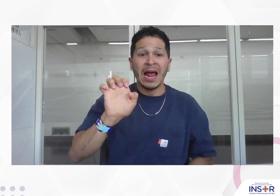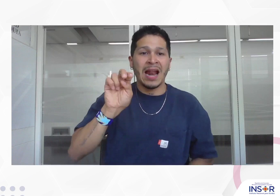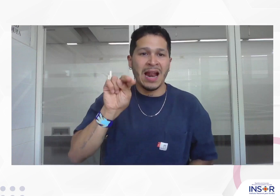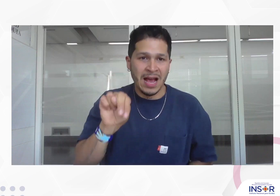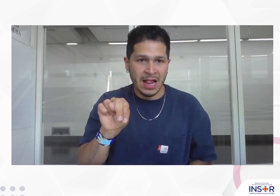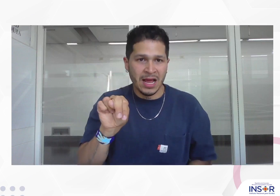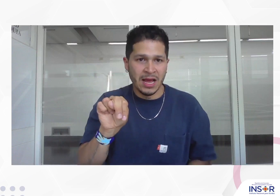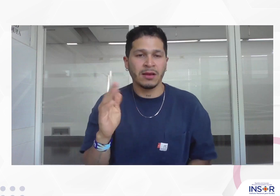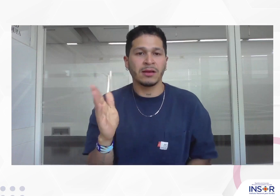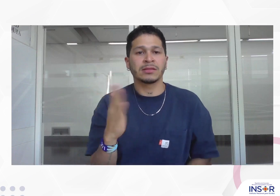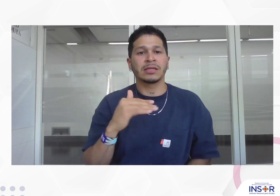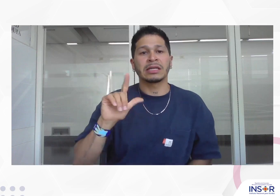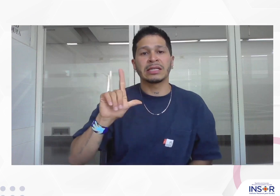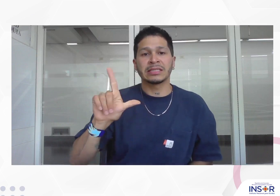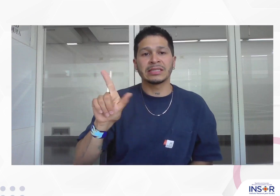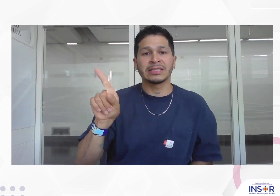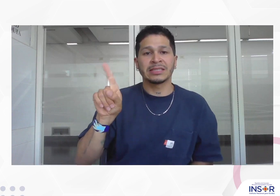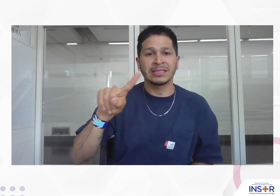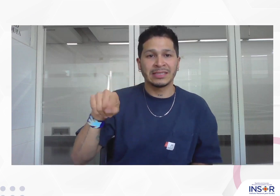en LSC,